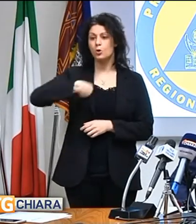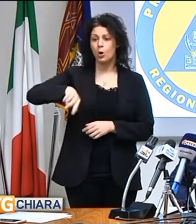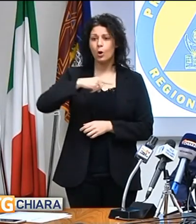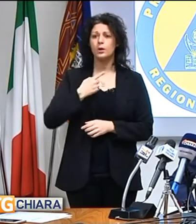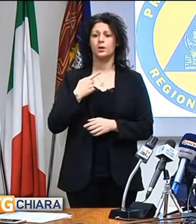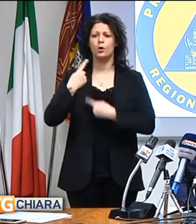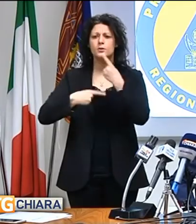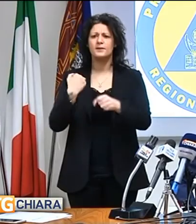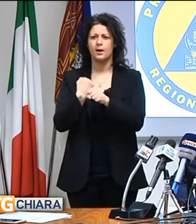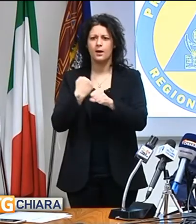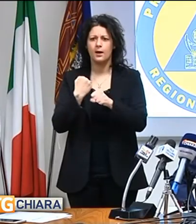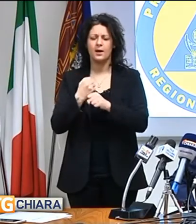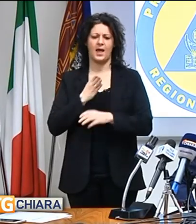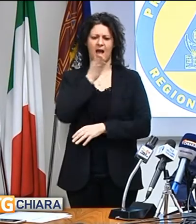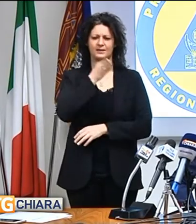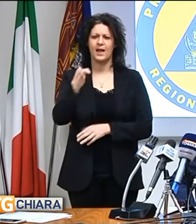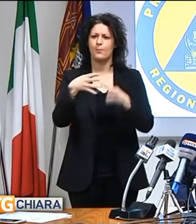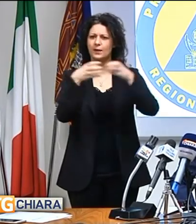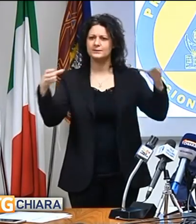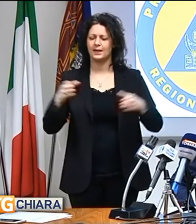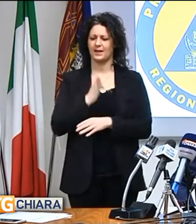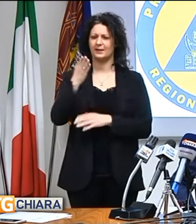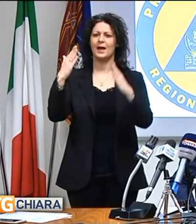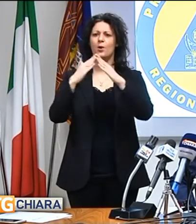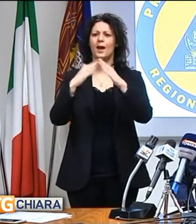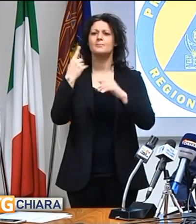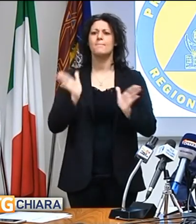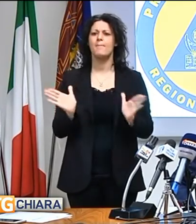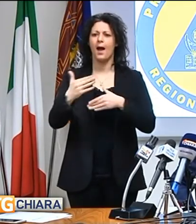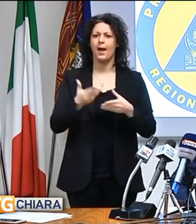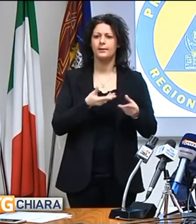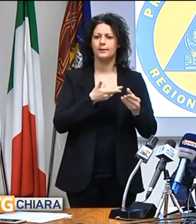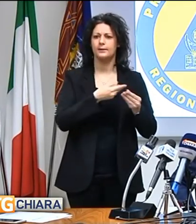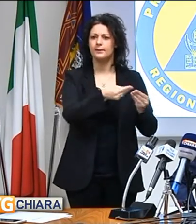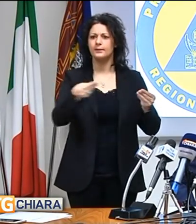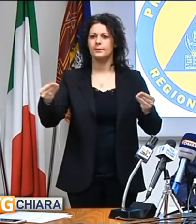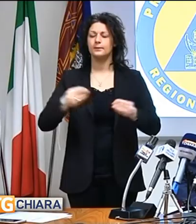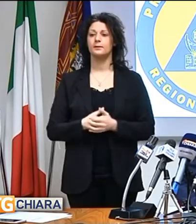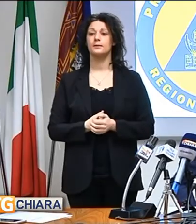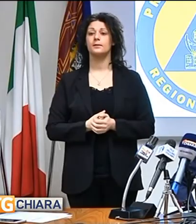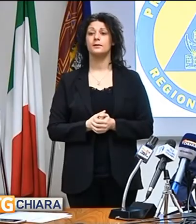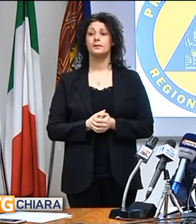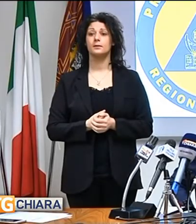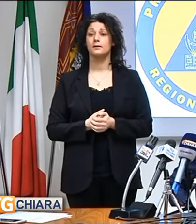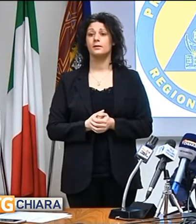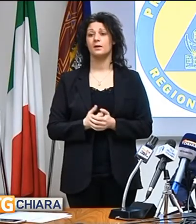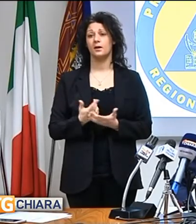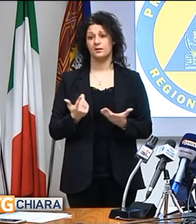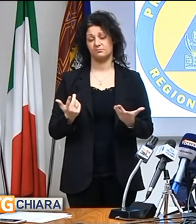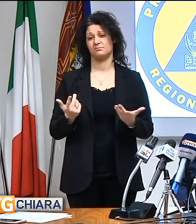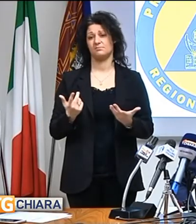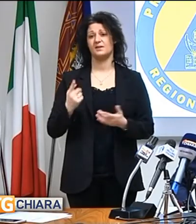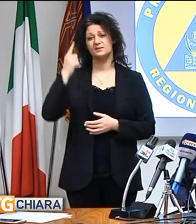per le aziende a consegnare pacchi. E i corrieri, sapete cosa mi scrivono? Magari in questo momento evitate di